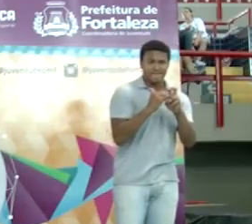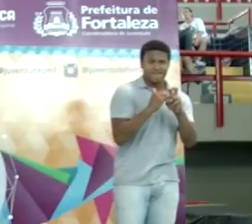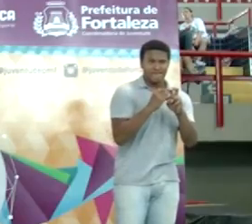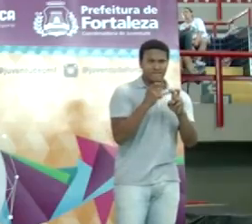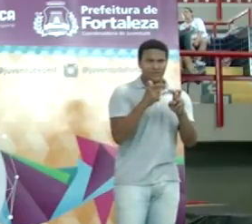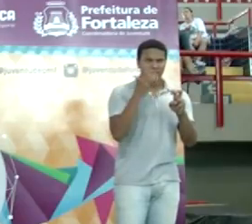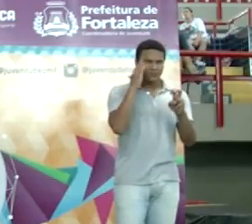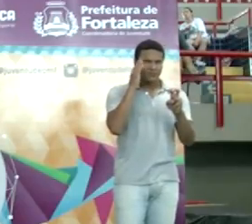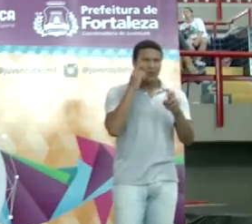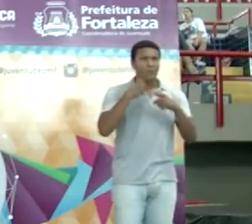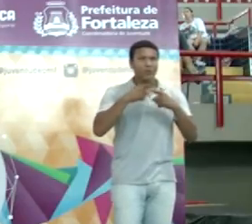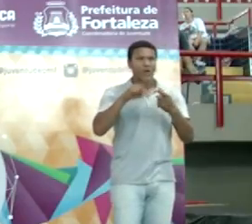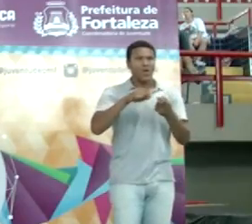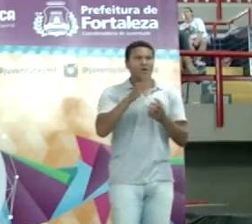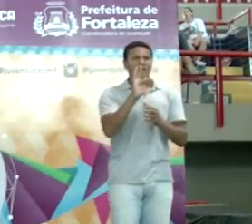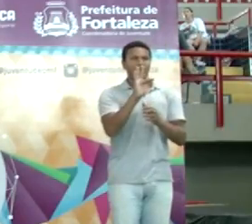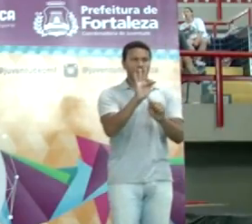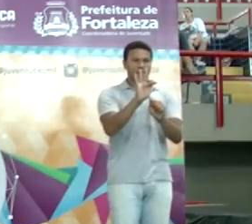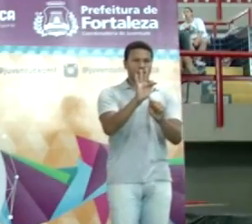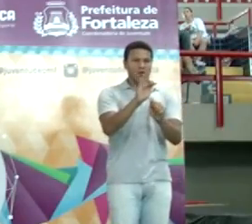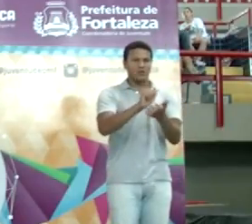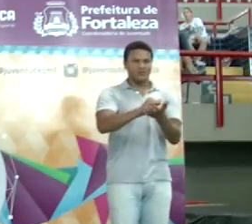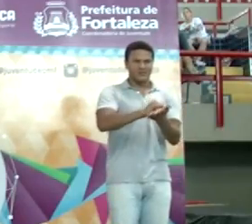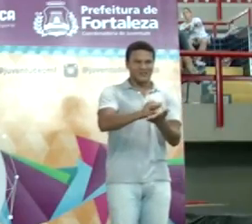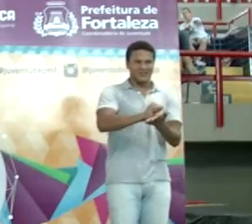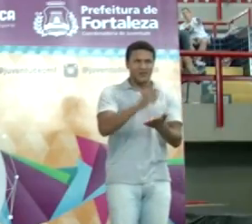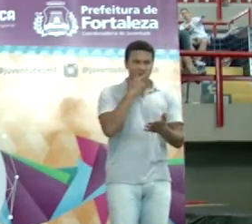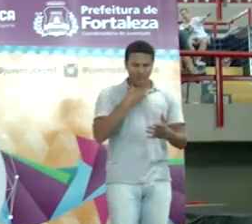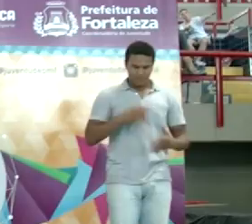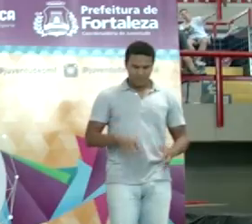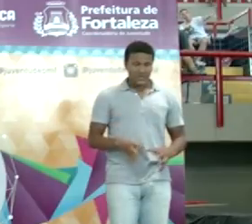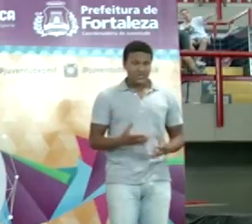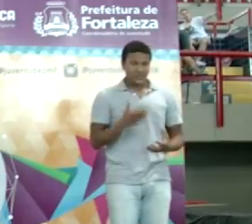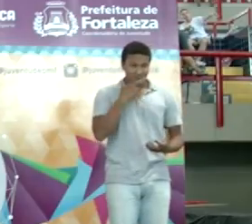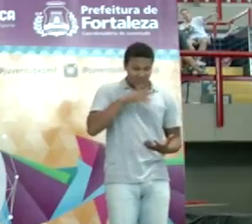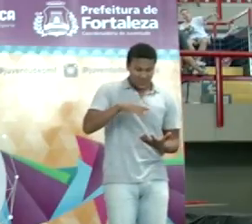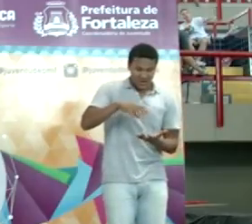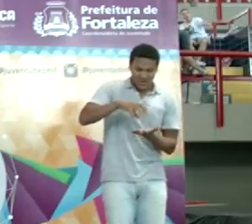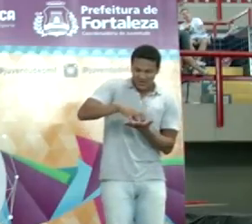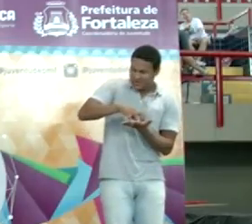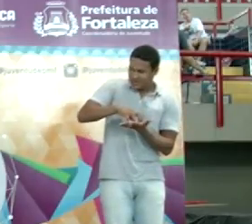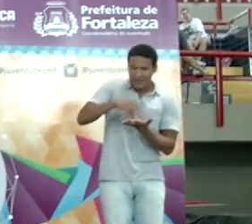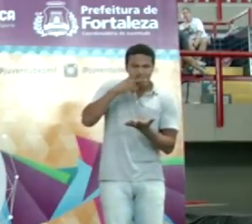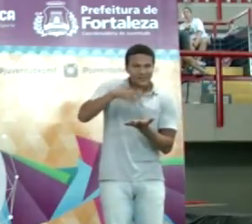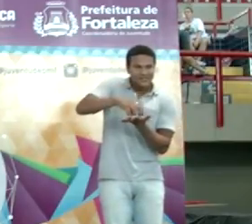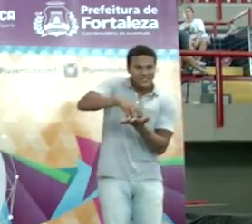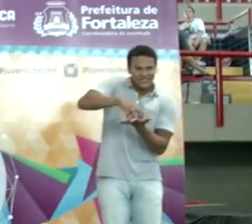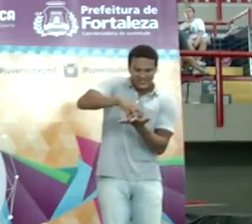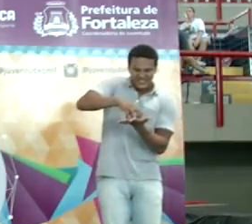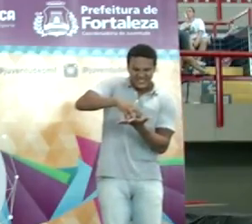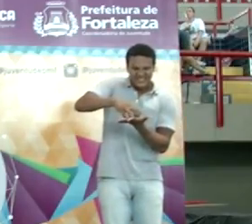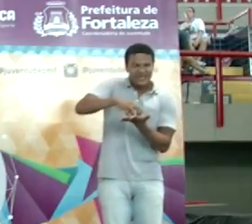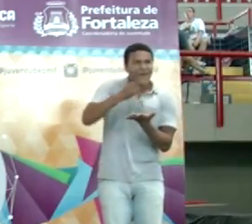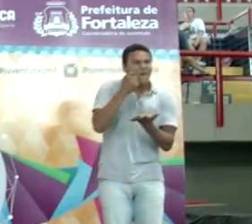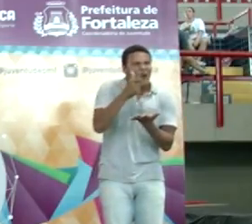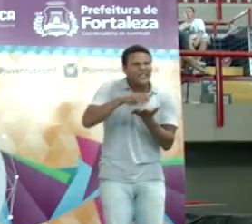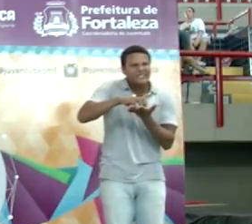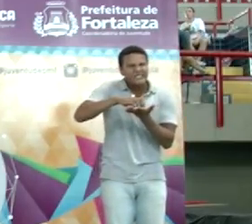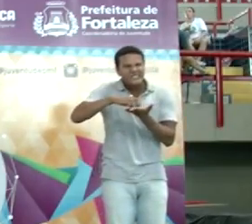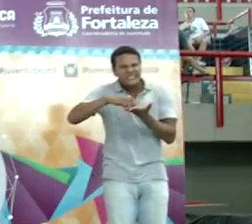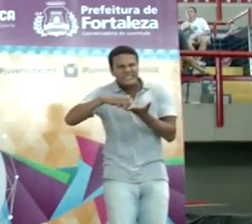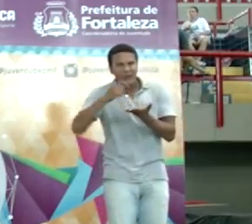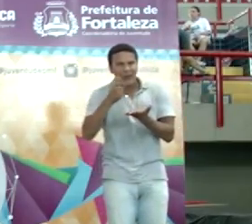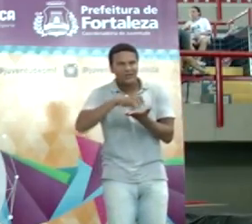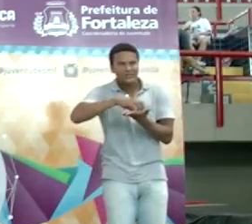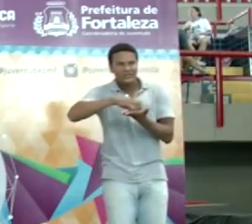máxima. Ou seja, o chão está se esguelando para segurar essa cadeira. Se eu aplicar 16 newtons, o